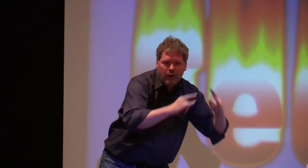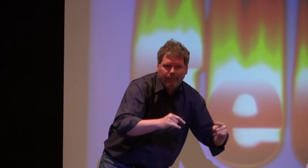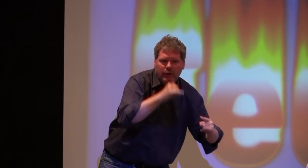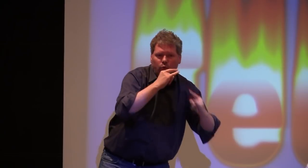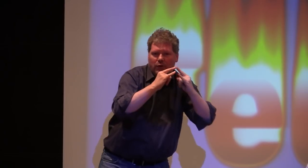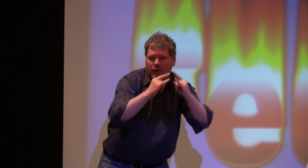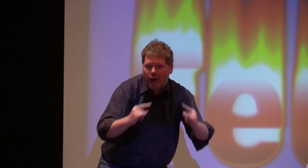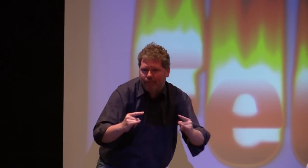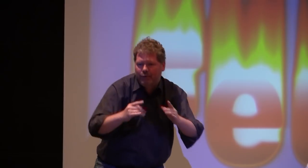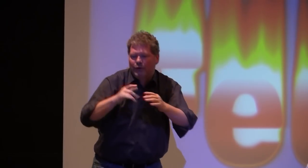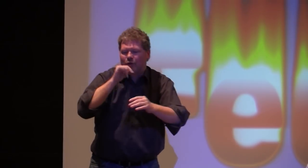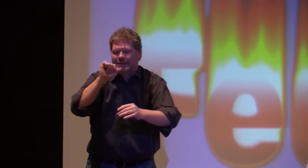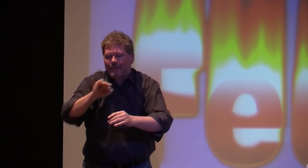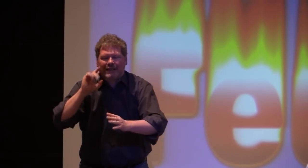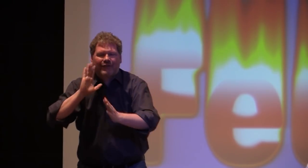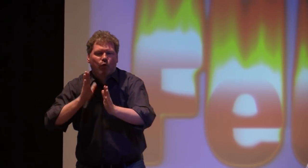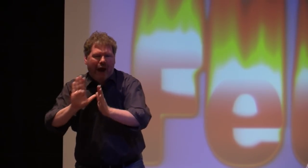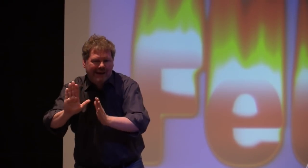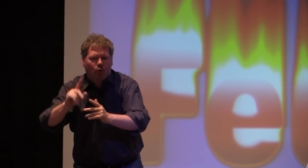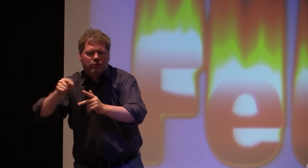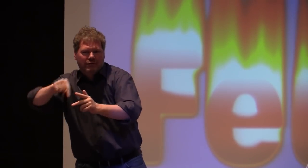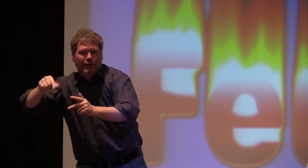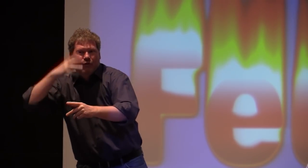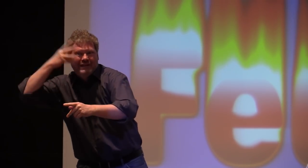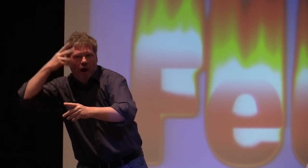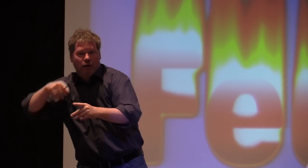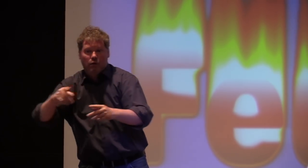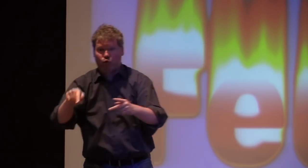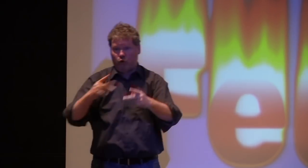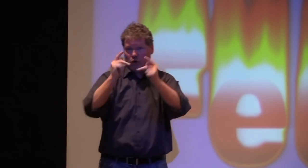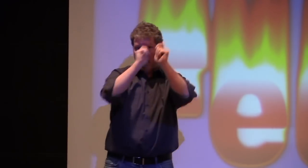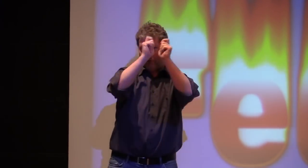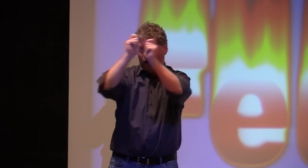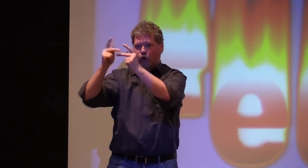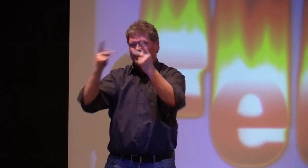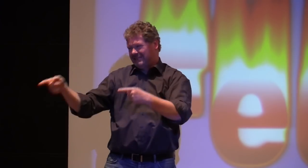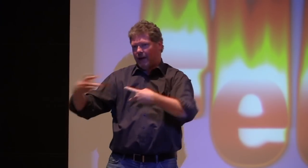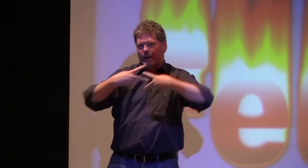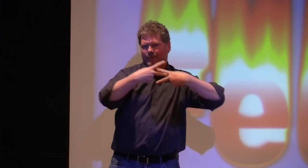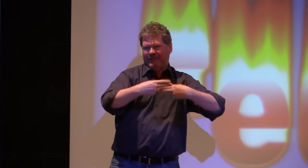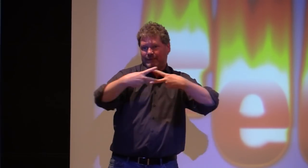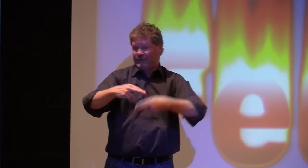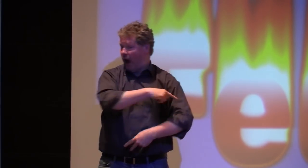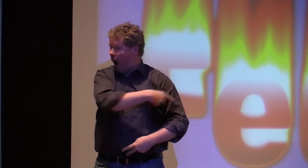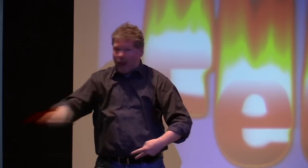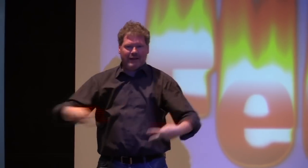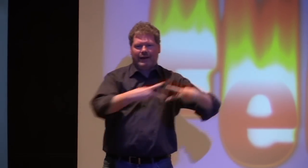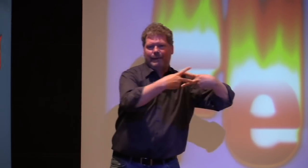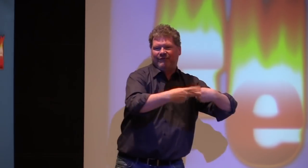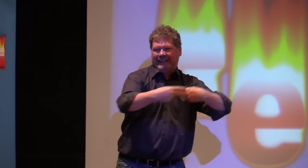etwas zu finanzieren ist, wer wie viel für welche Projekte bekommt. Und das sind natürlich Sachen, die alle befristet